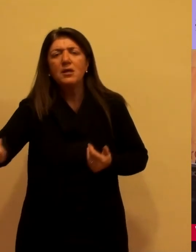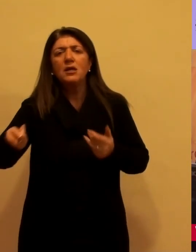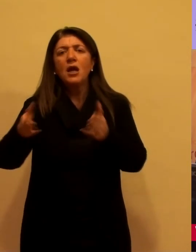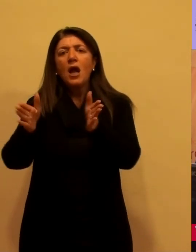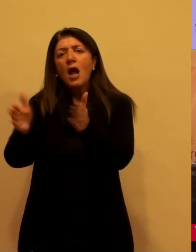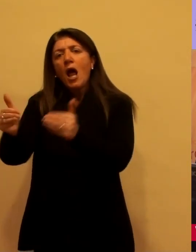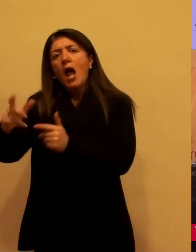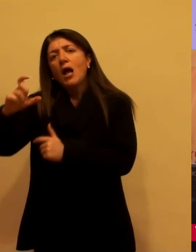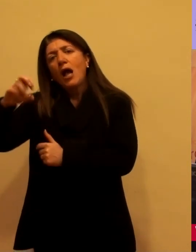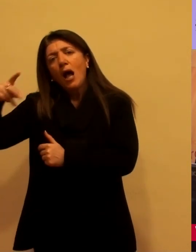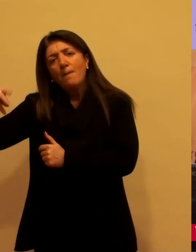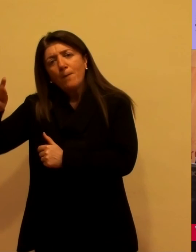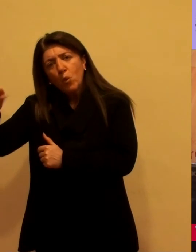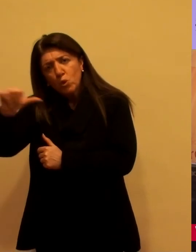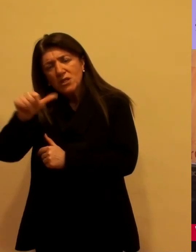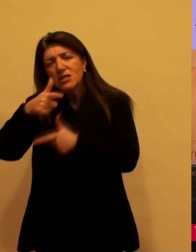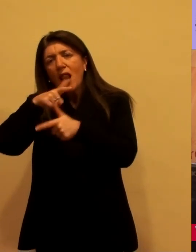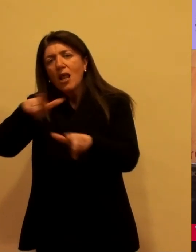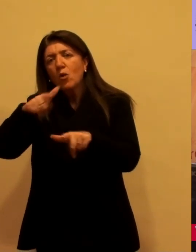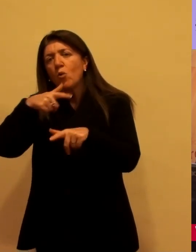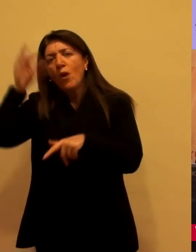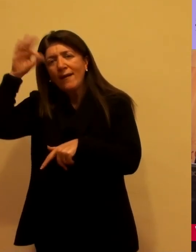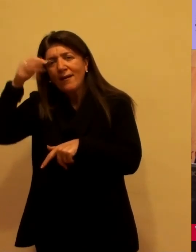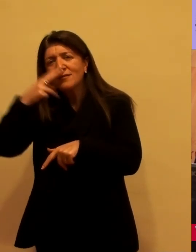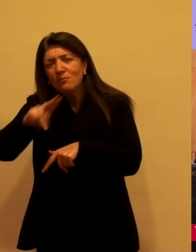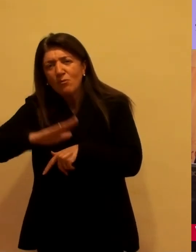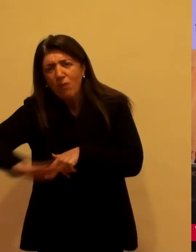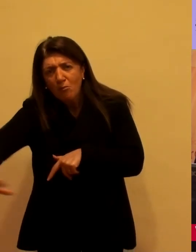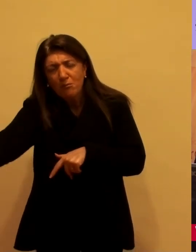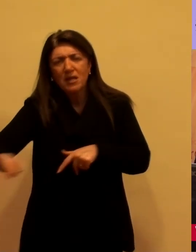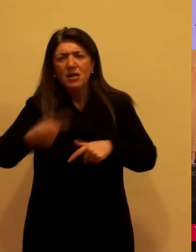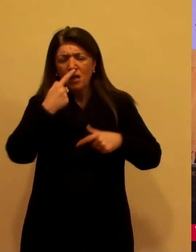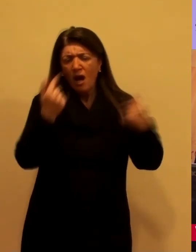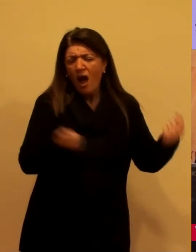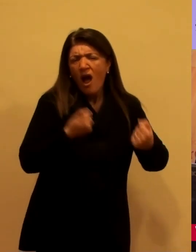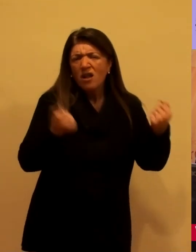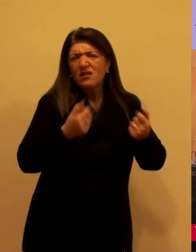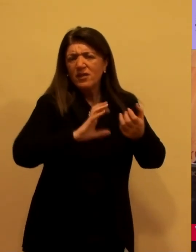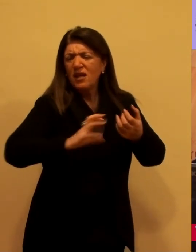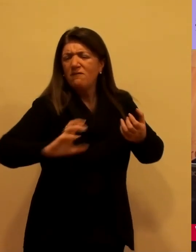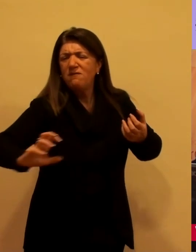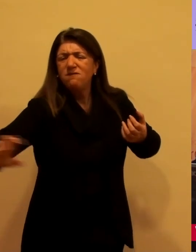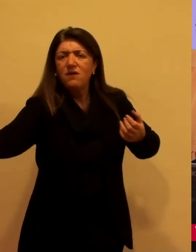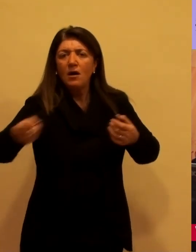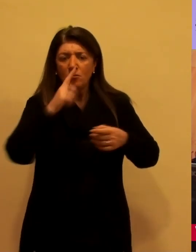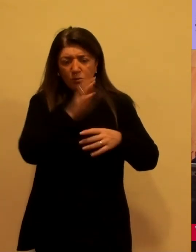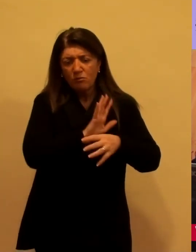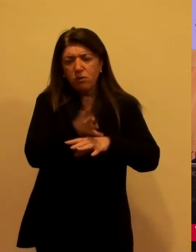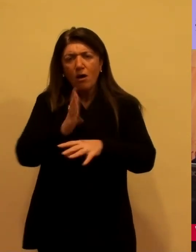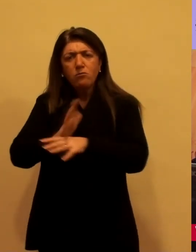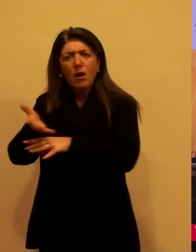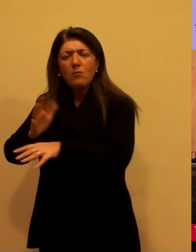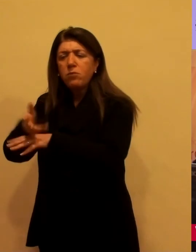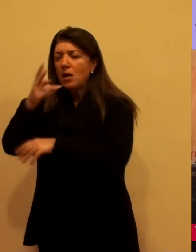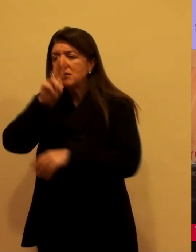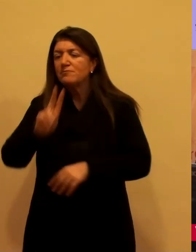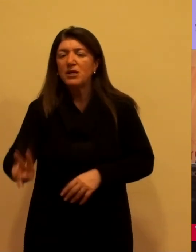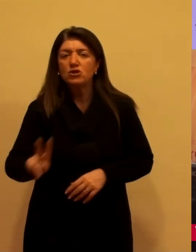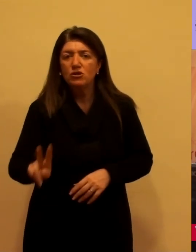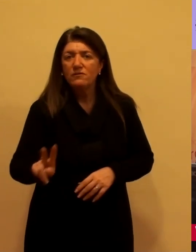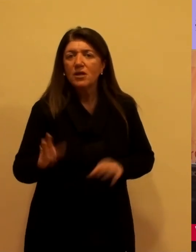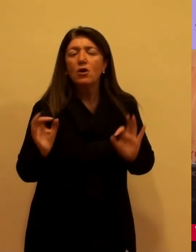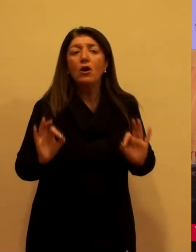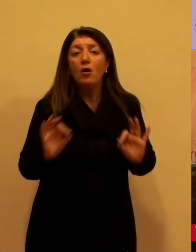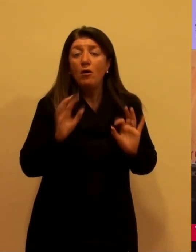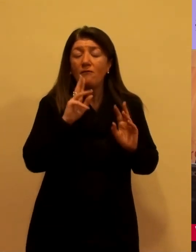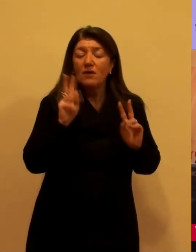per i bambini, quindi ci sono tantissime attività, e l'accessibilità ha proprio un suo specifico ed è andata molto bene